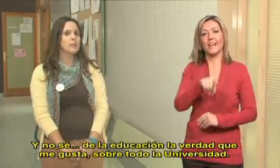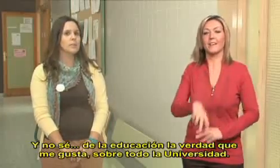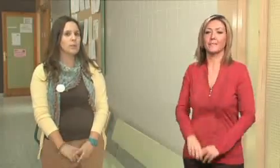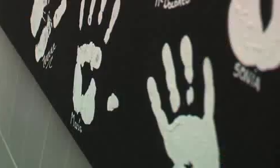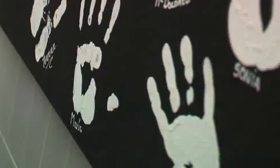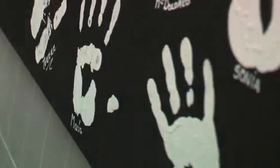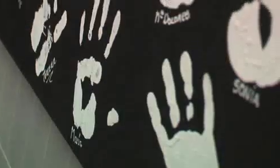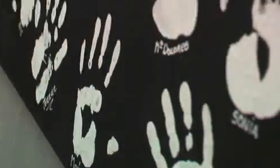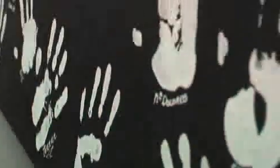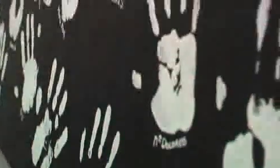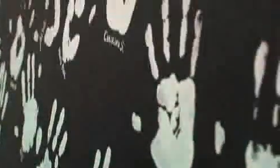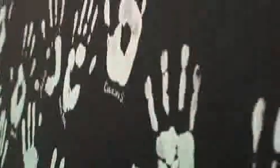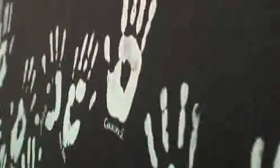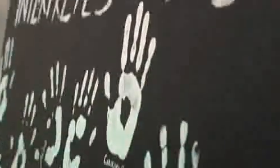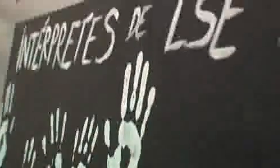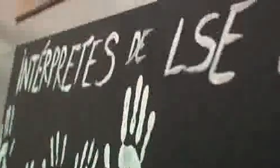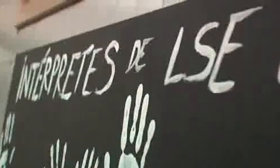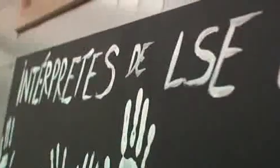universidad.